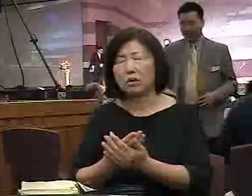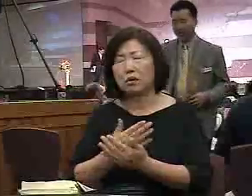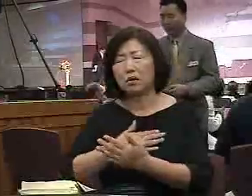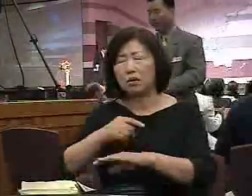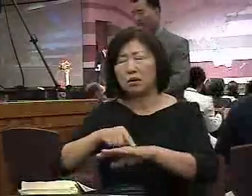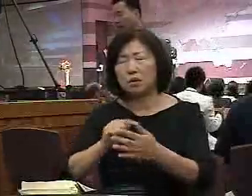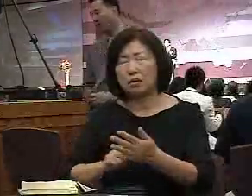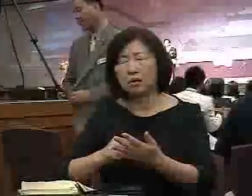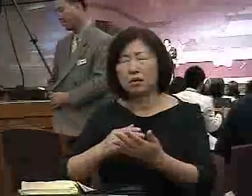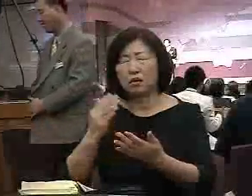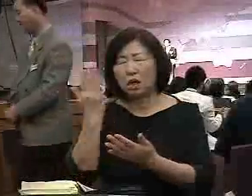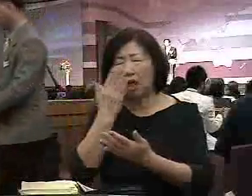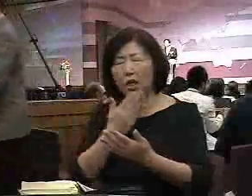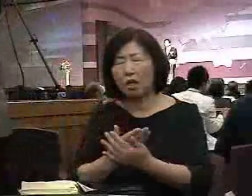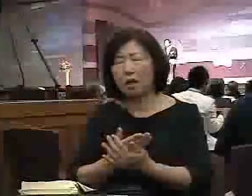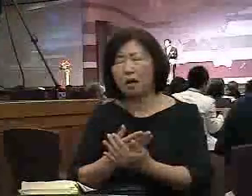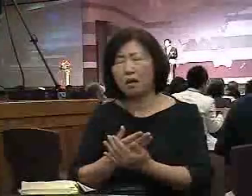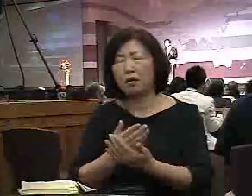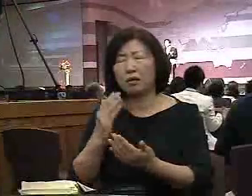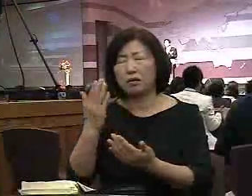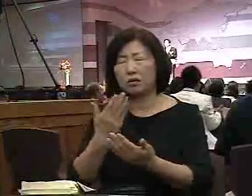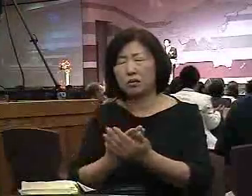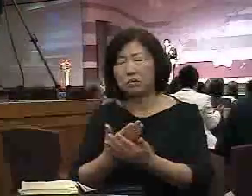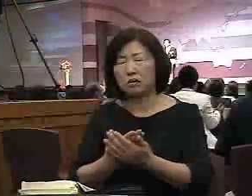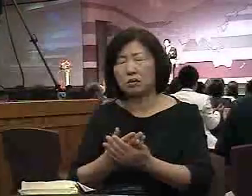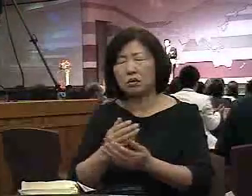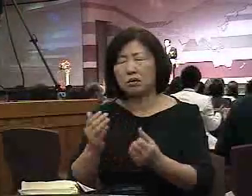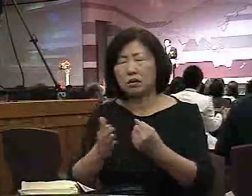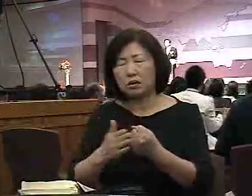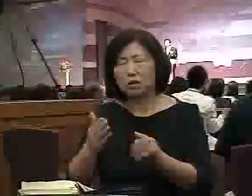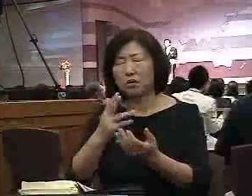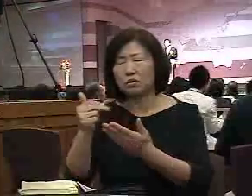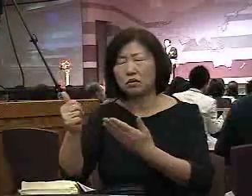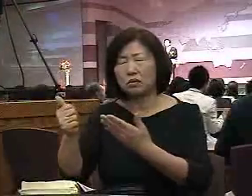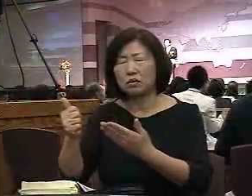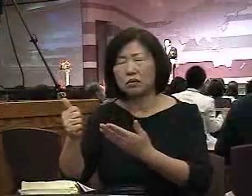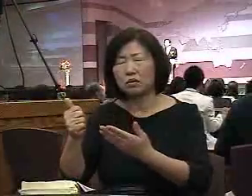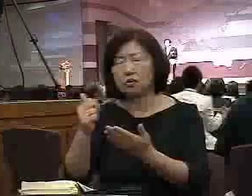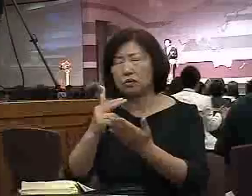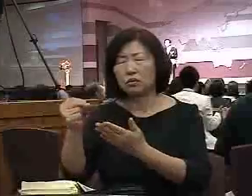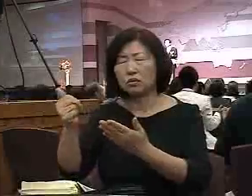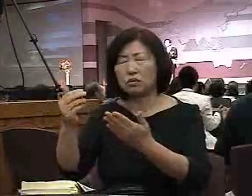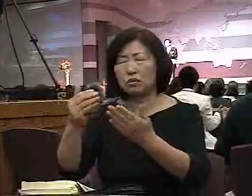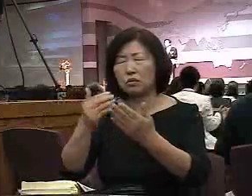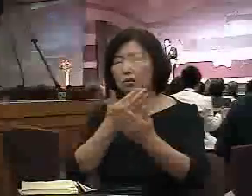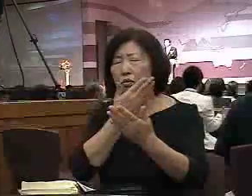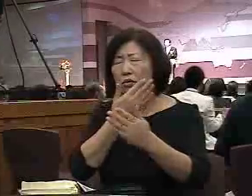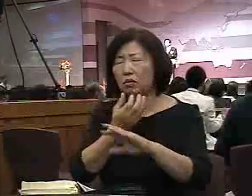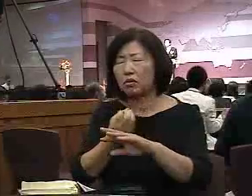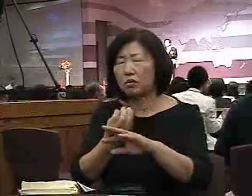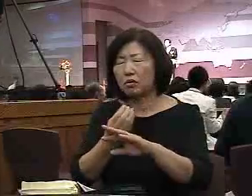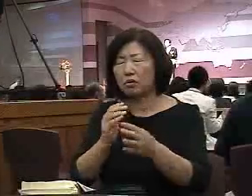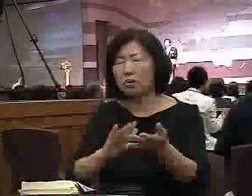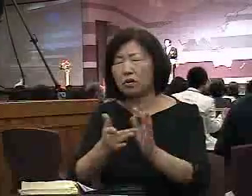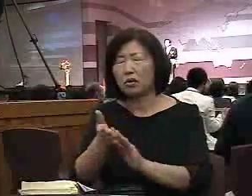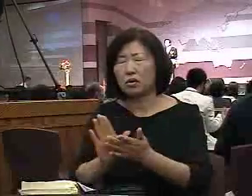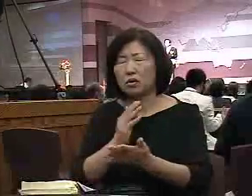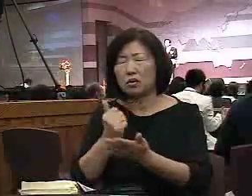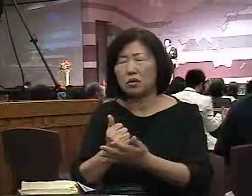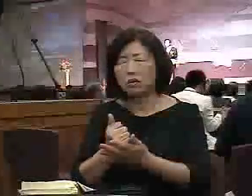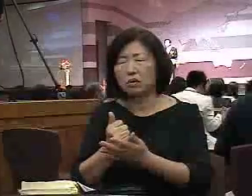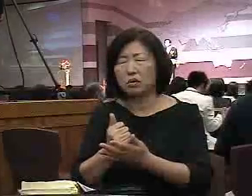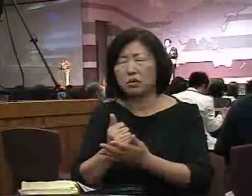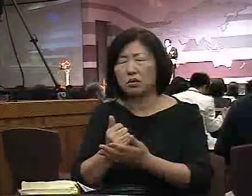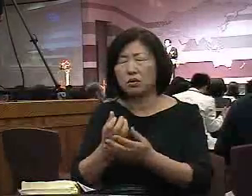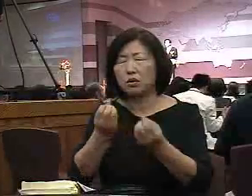내 마음을 깨끗하게 비우게 하여 주시옵소서. 그래서 주님께서 주시는 보배로우신 그 예수 그리스도의 은혜, 예수